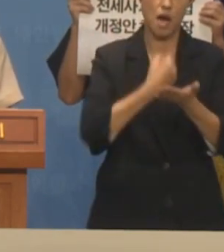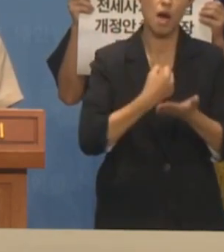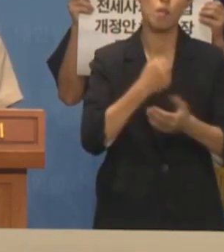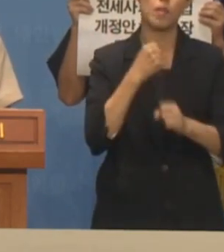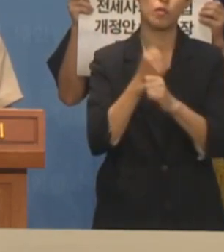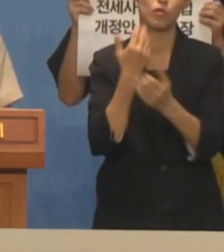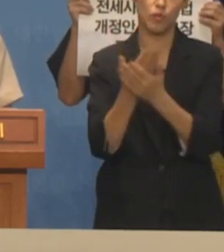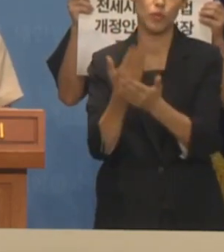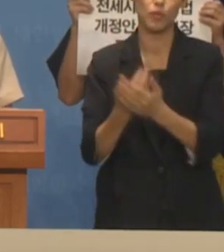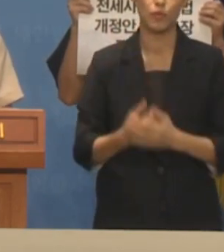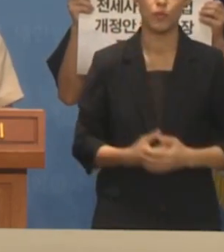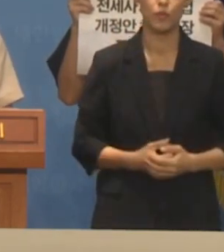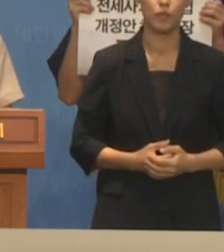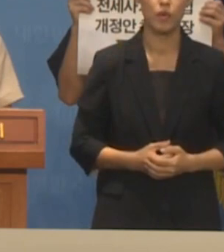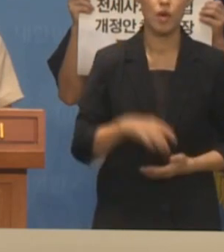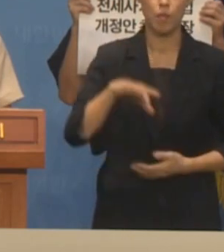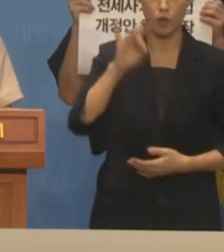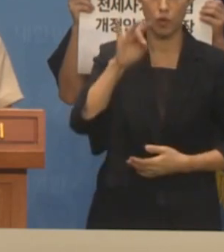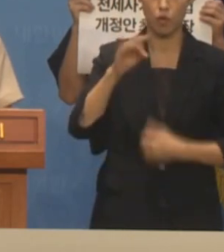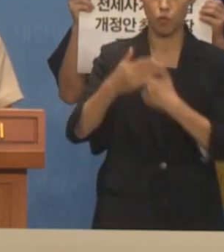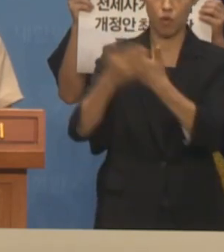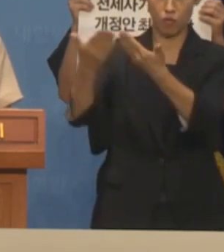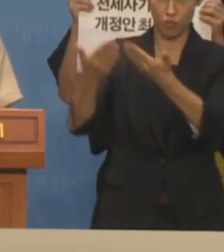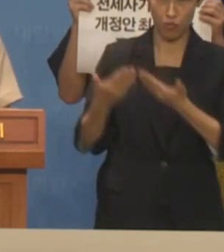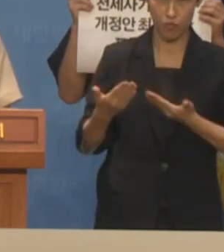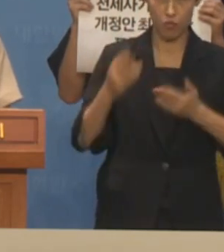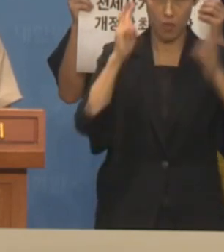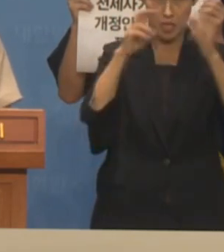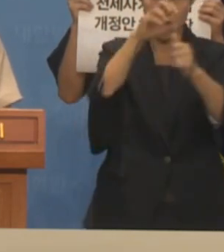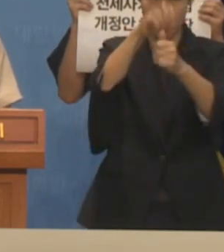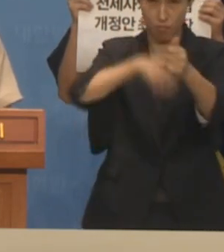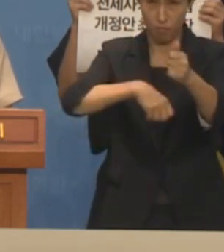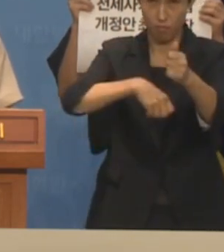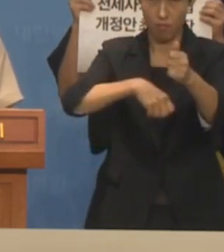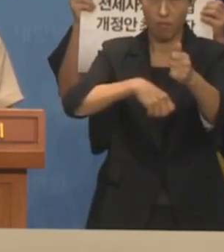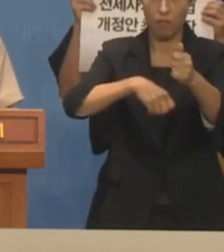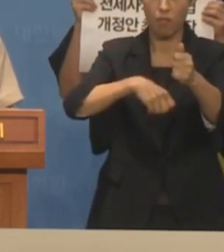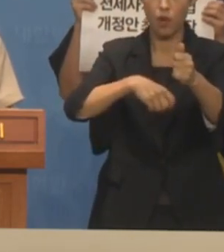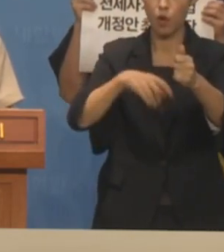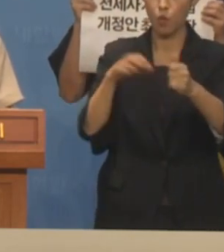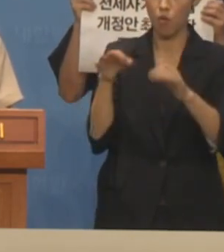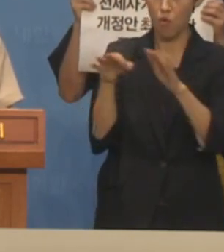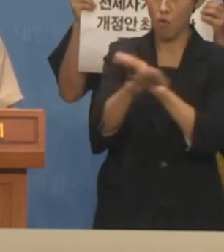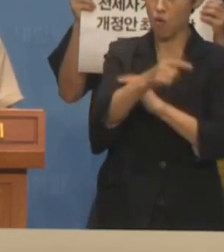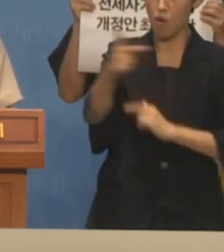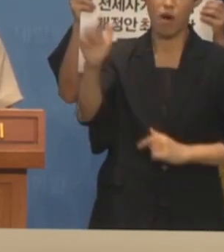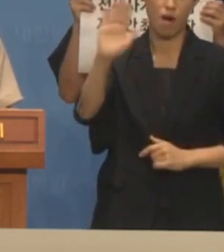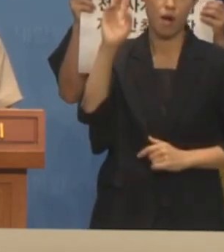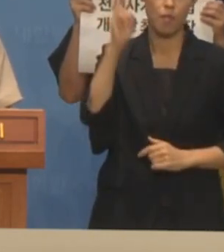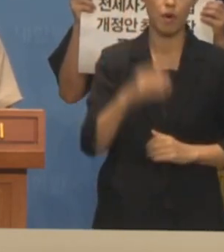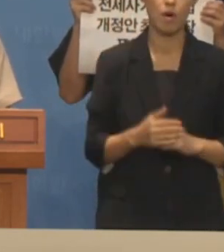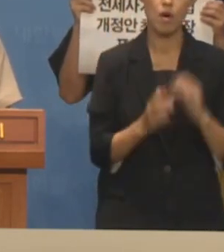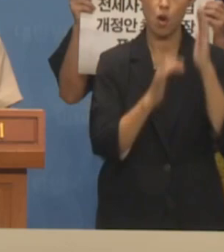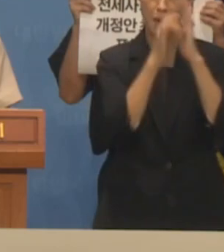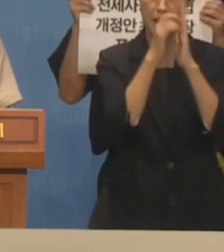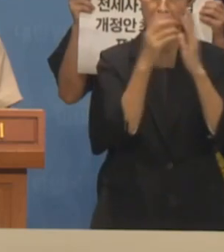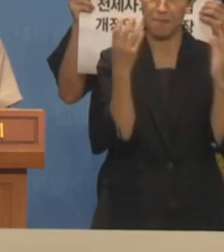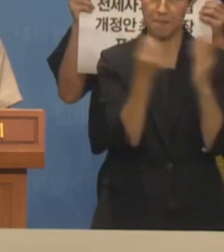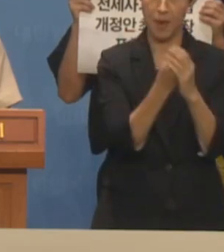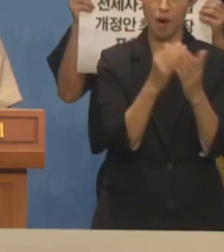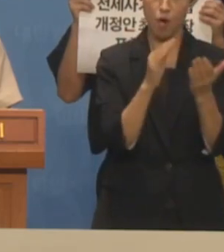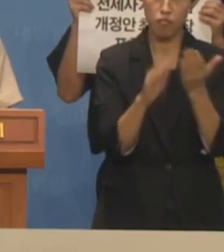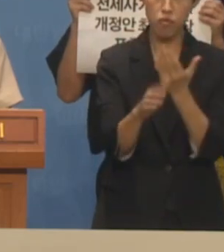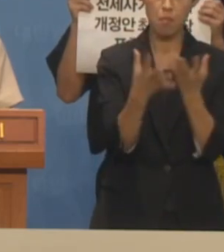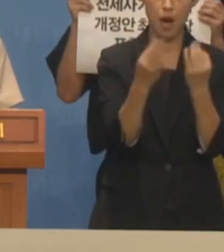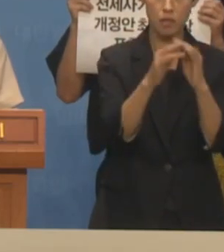좋겠습니다. 선구제 후 구상에 정부가 주장하는 것만큼의 큰 금액이 들지 않을 것입니다. 경매 절차 완료 시 생각보다 많은 사람들이